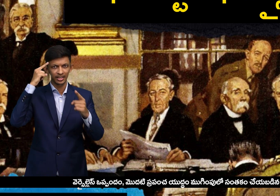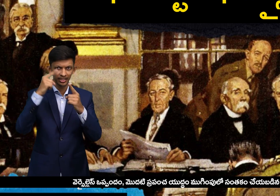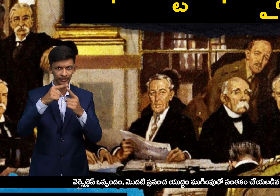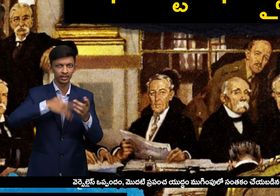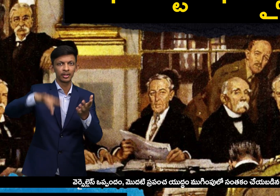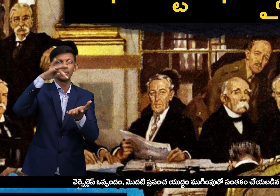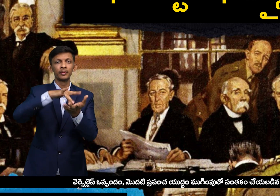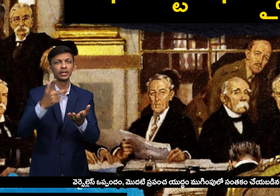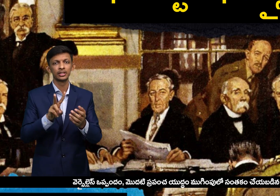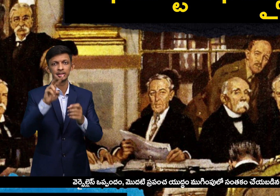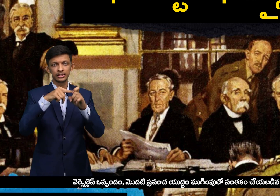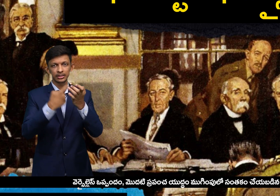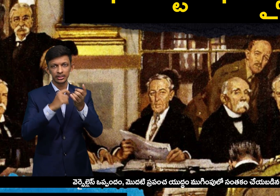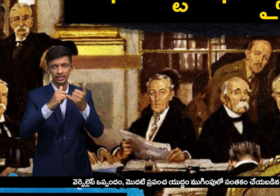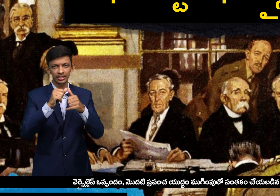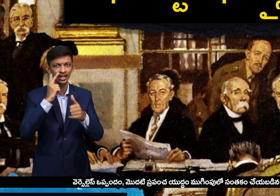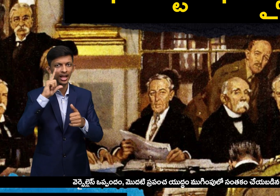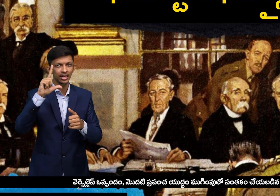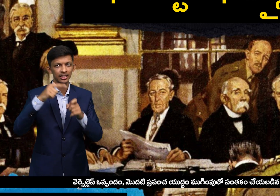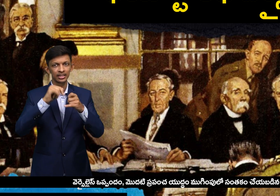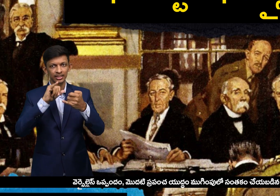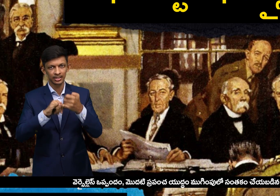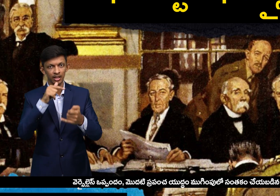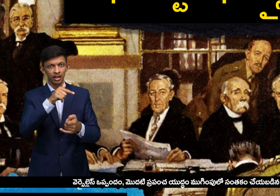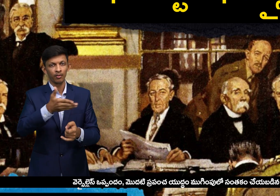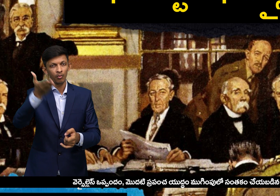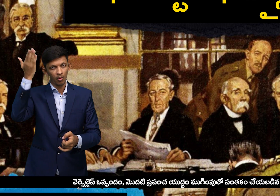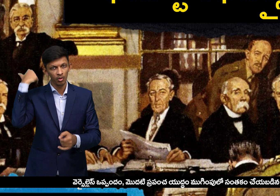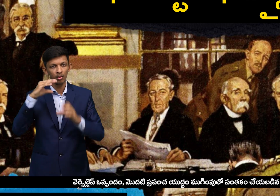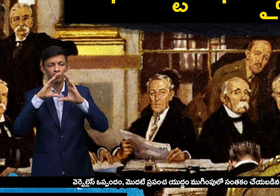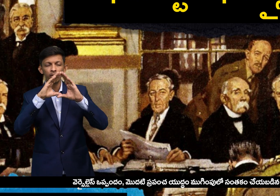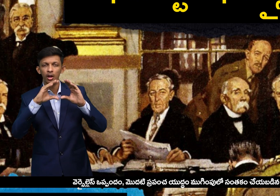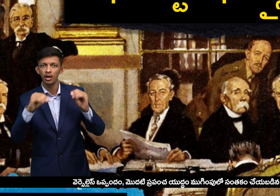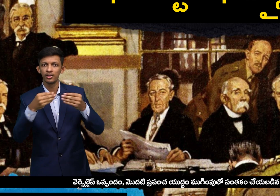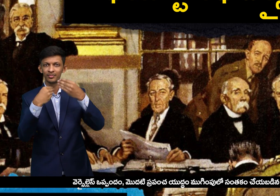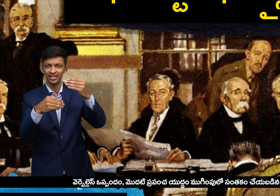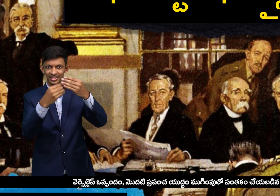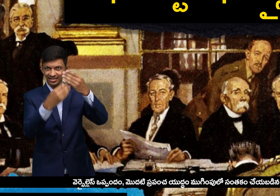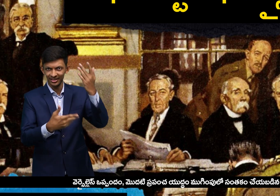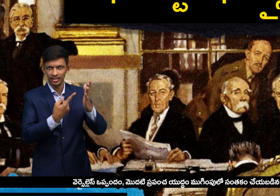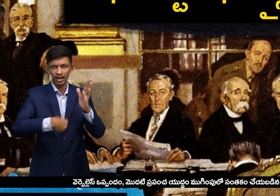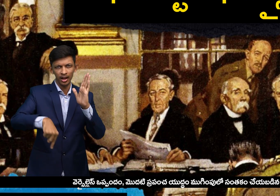వర్సైలెస్ ఒప్పందం మొదటి ప్రపంచ యుద్ధం ముగింపులో సంతకం చేయబడిన శాంతి పత్రం.